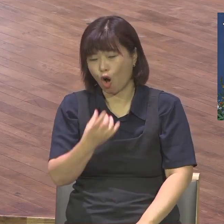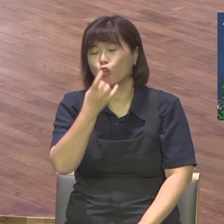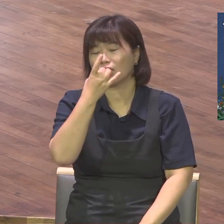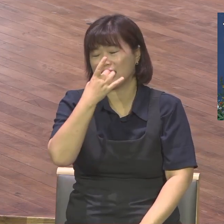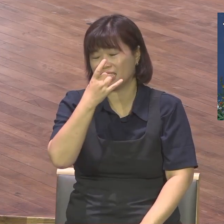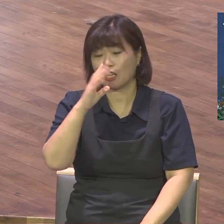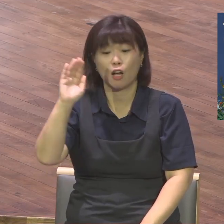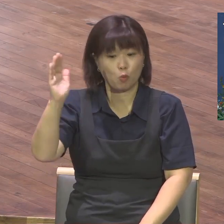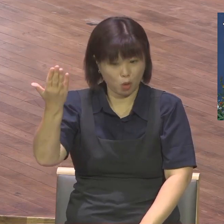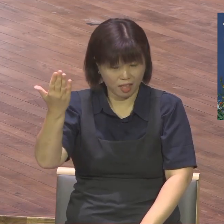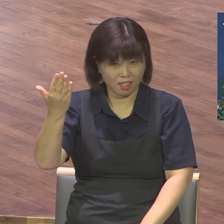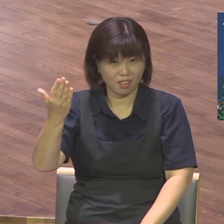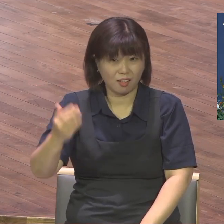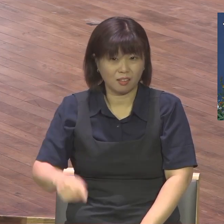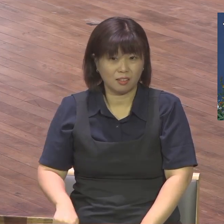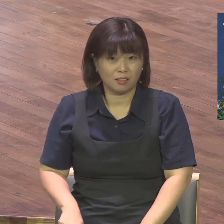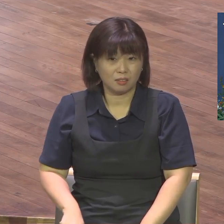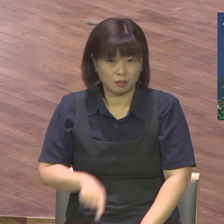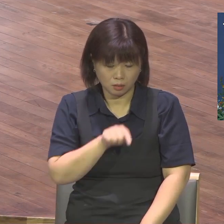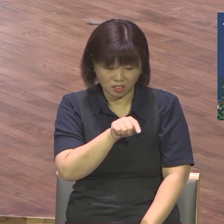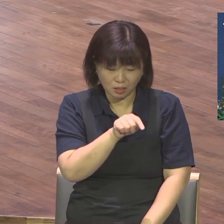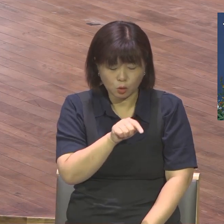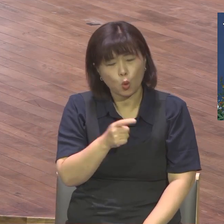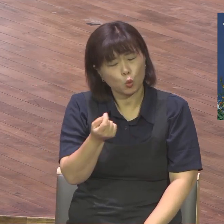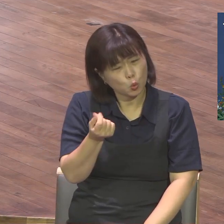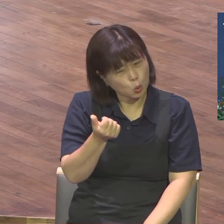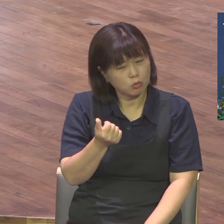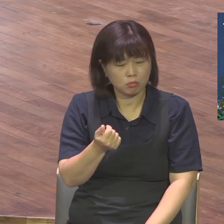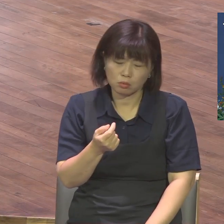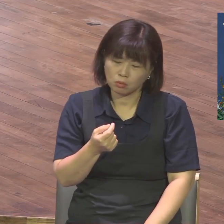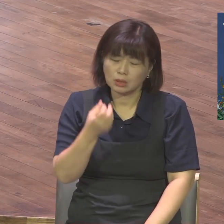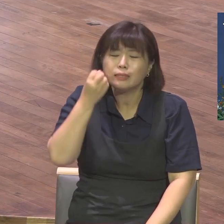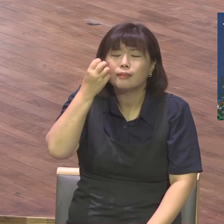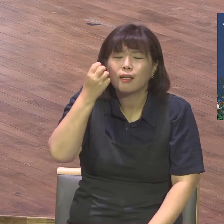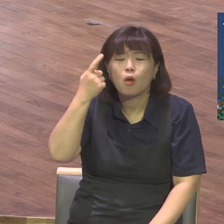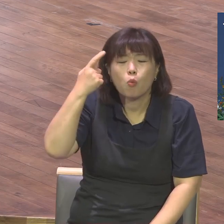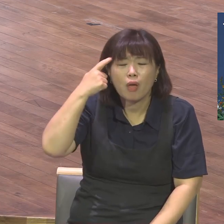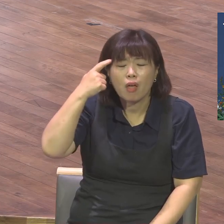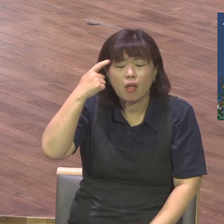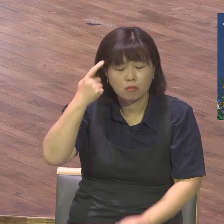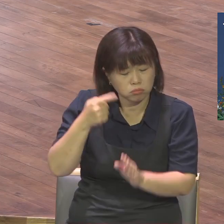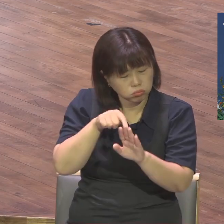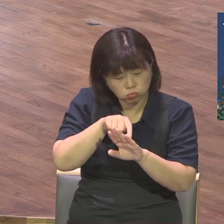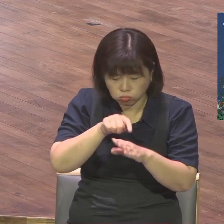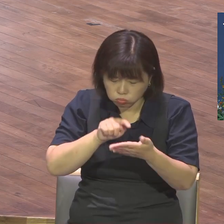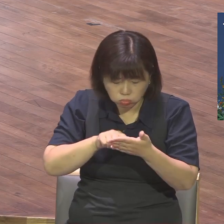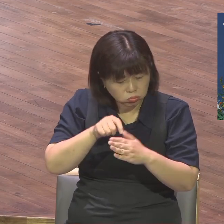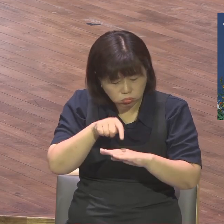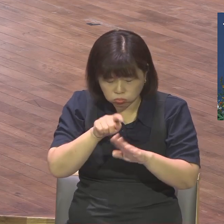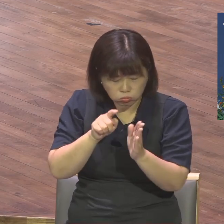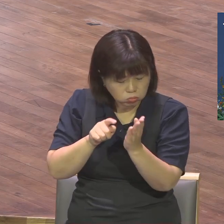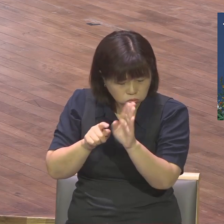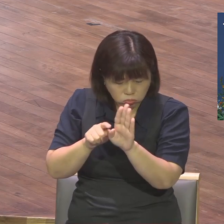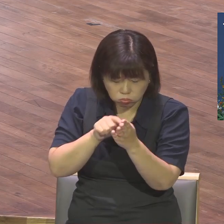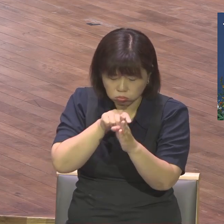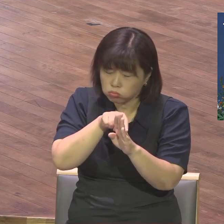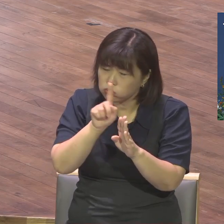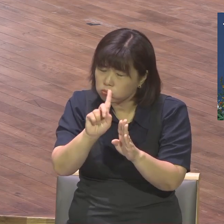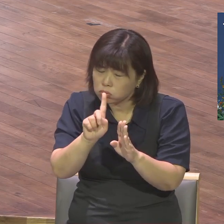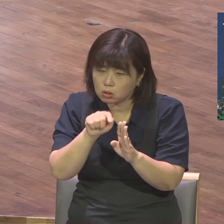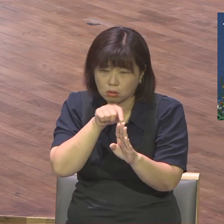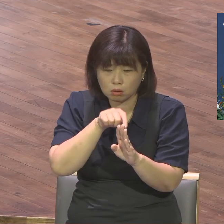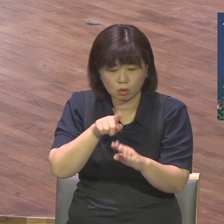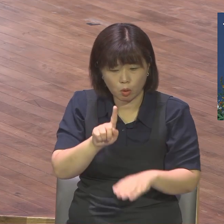이 말씀은요, 양면성을 가지고 있어요. 우선적으로는 패역한 유다 백성들을